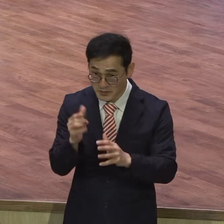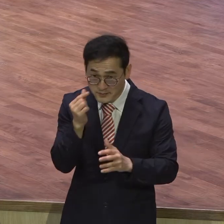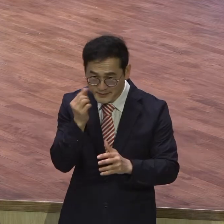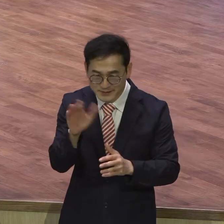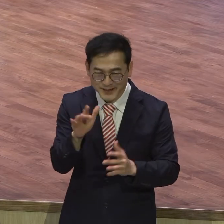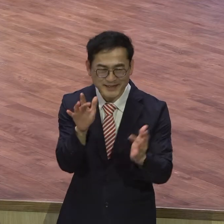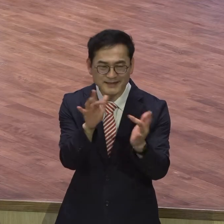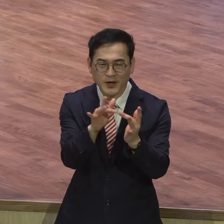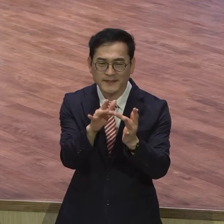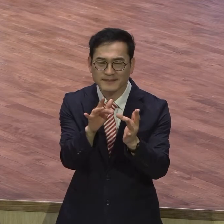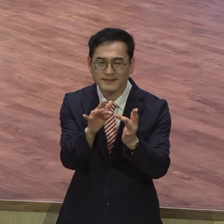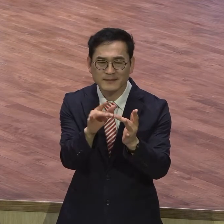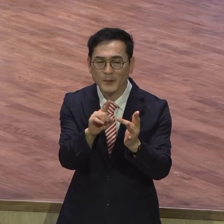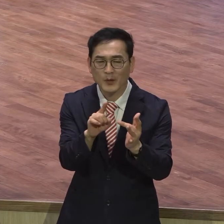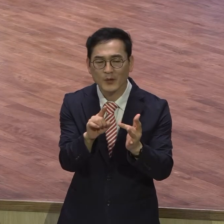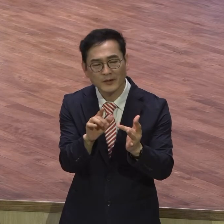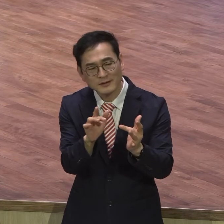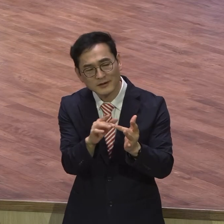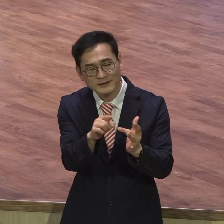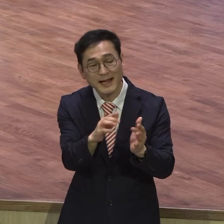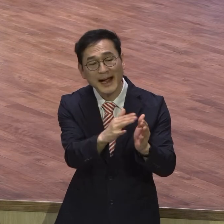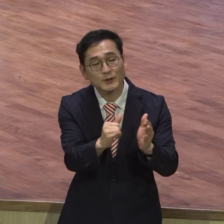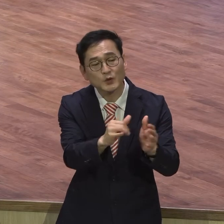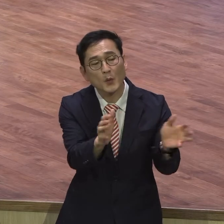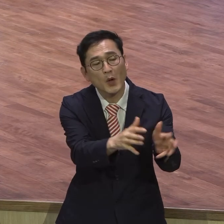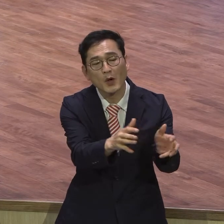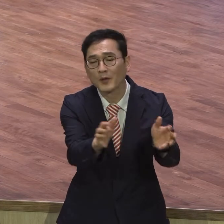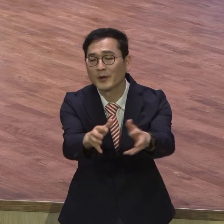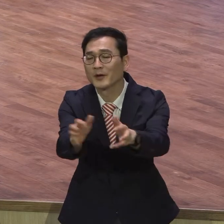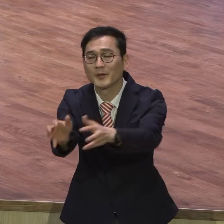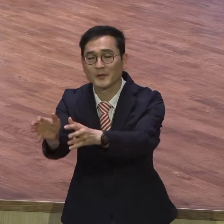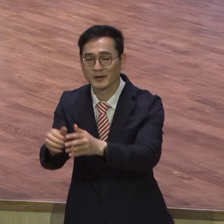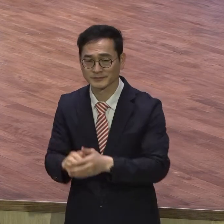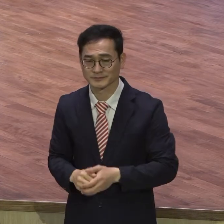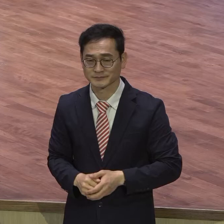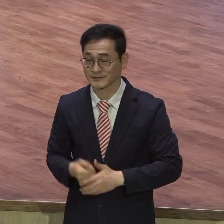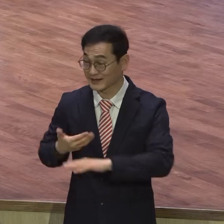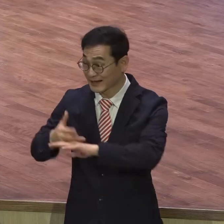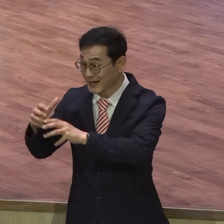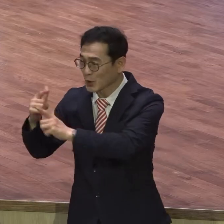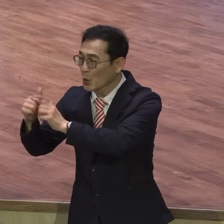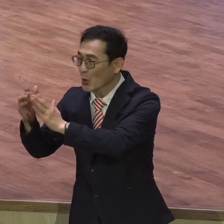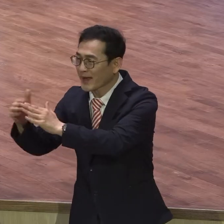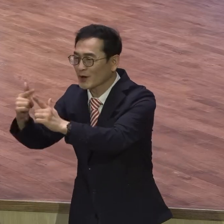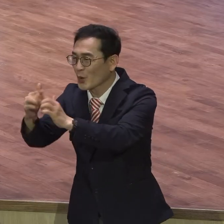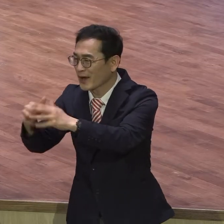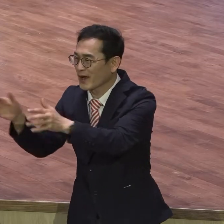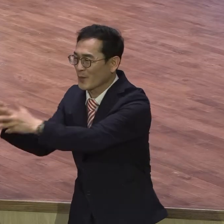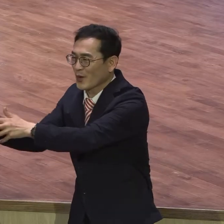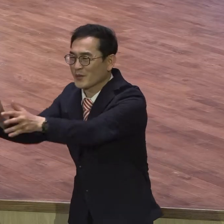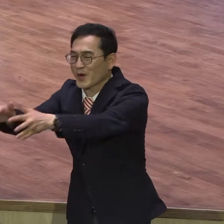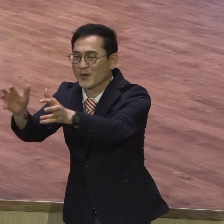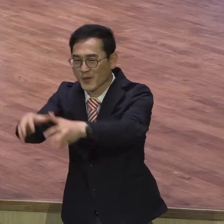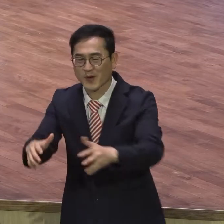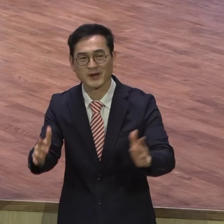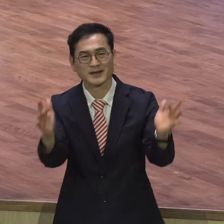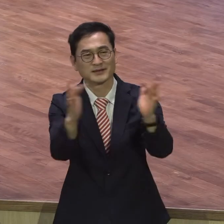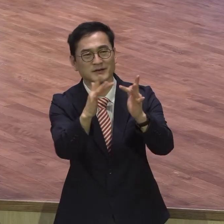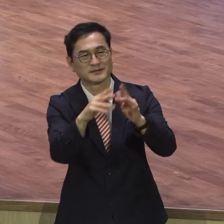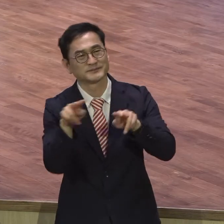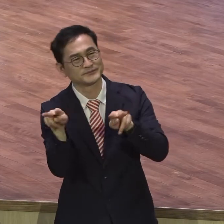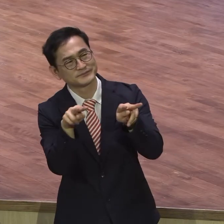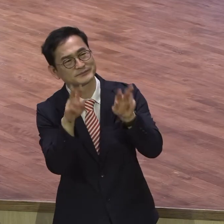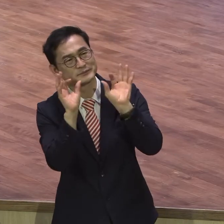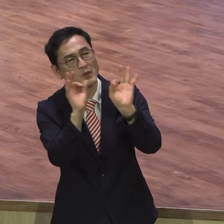특성상 가족끼리 그렇게 모여서 또 해외에는 보니까 교회끼리 그렇게 랩런드들을 모아놓고 함께